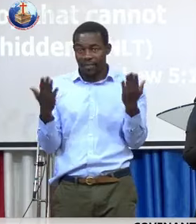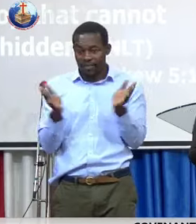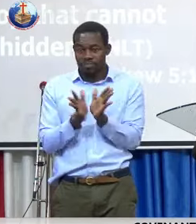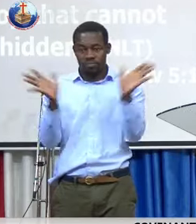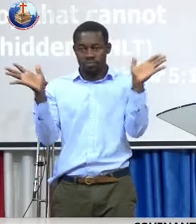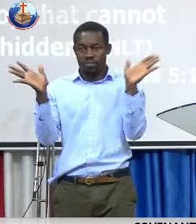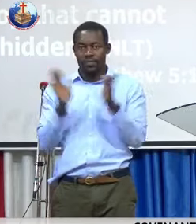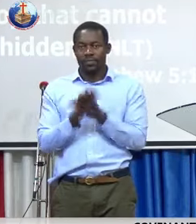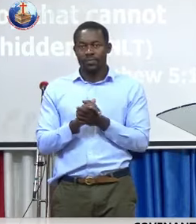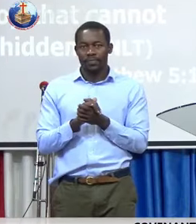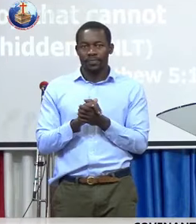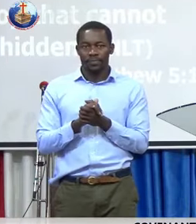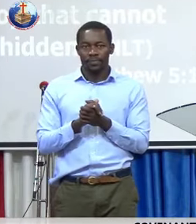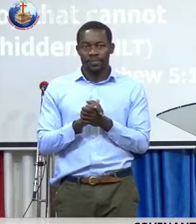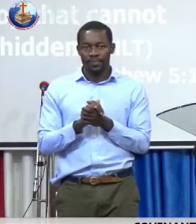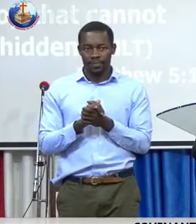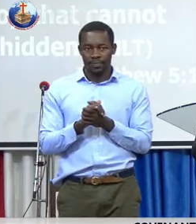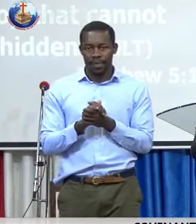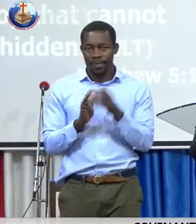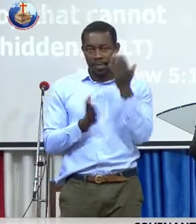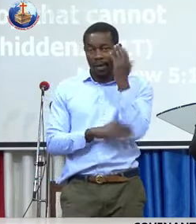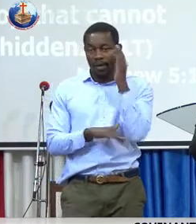Inakuchomea. Yeah? Mm.